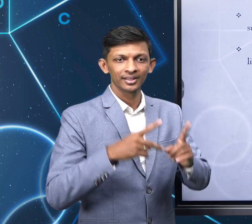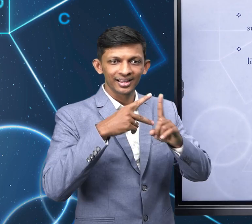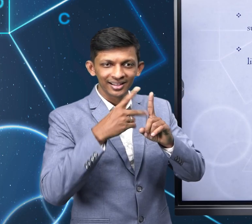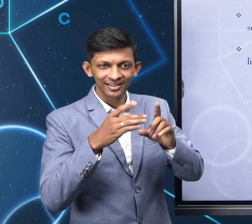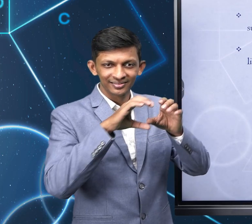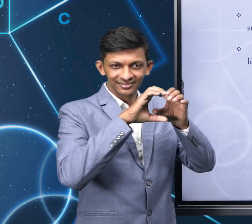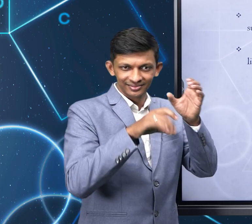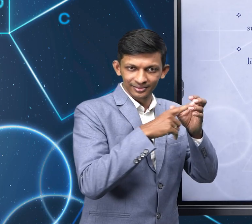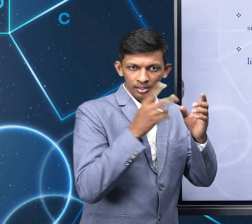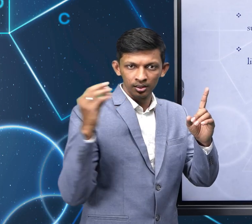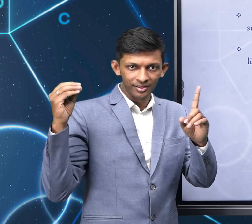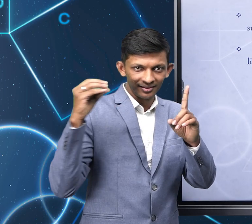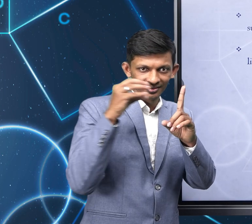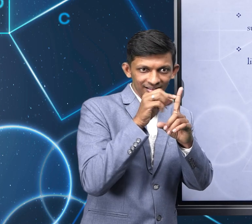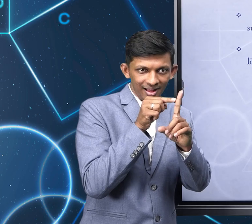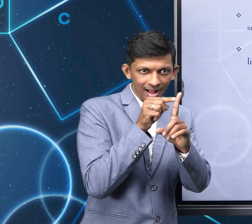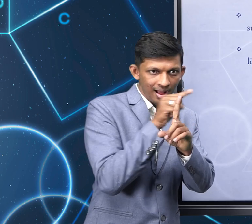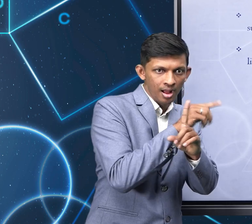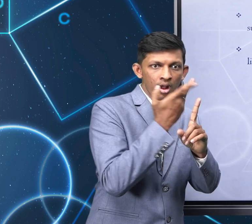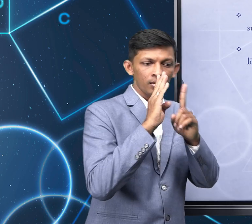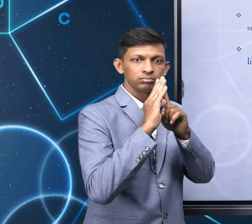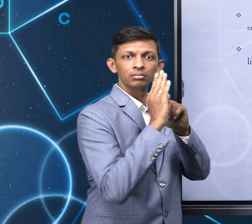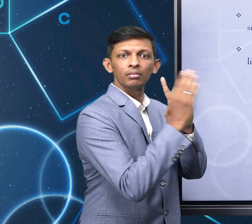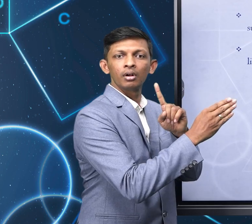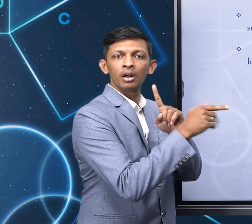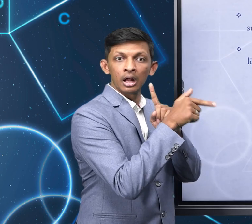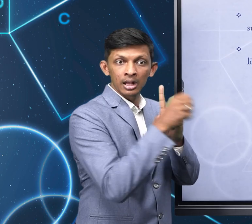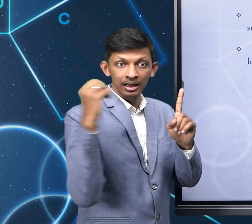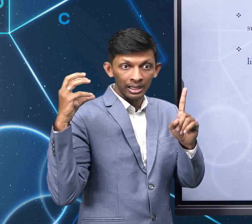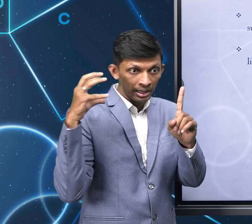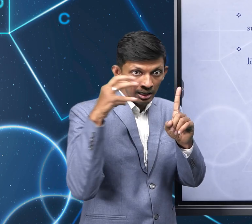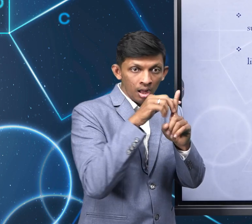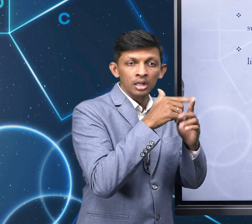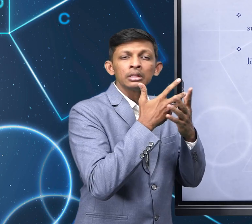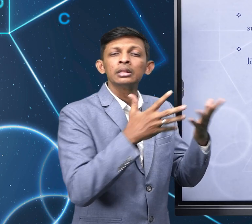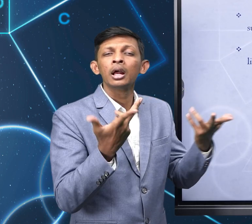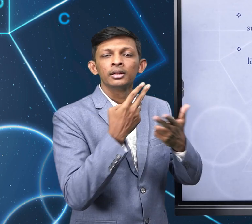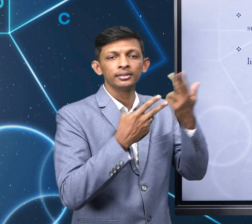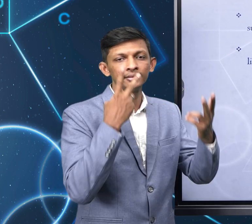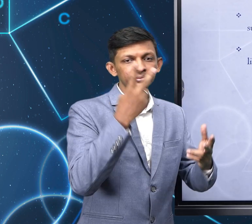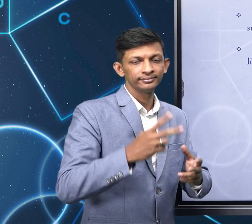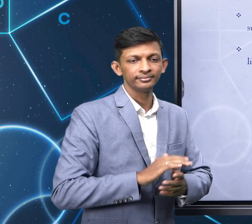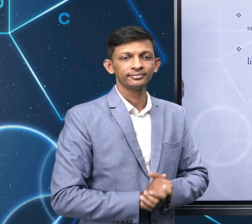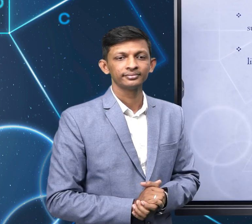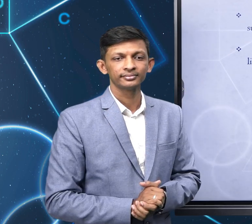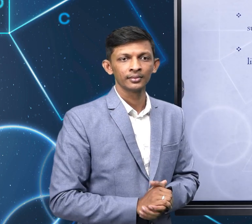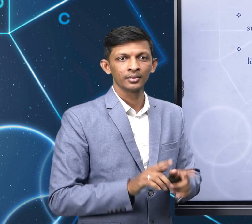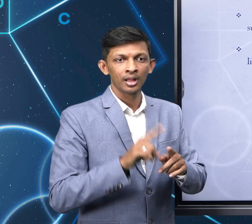प्रकाश कोणत्या दिशेकडून वस्तूवर आदळतो यावर सावलीचा आकार अवलंबून असतो.